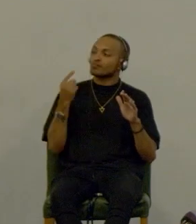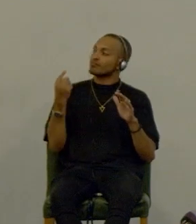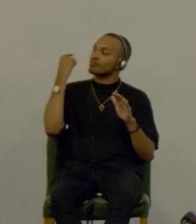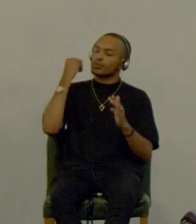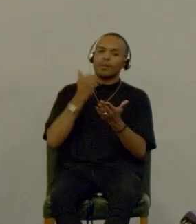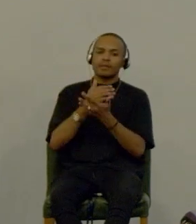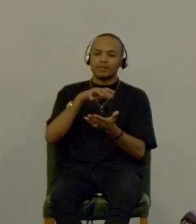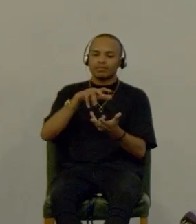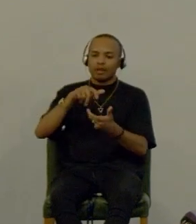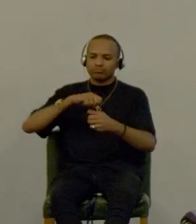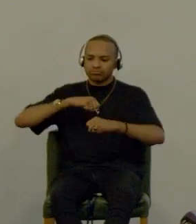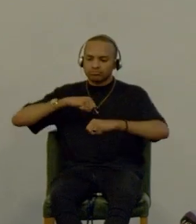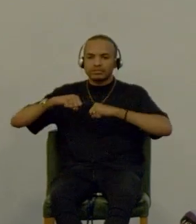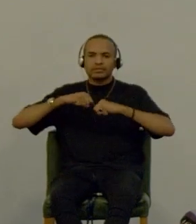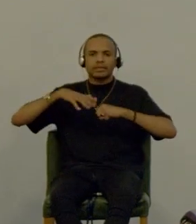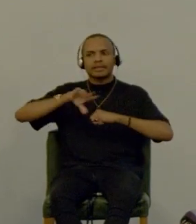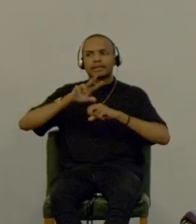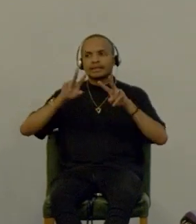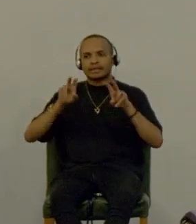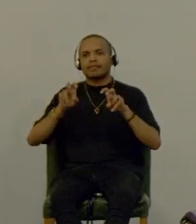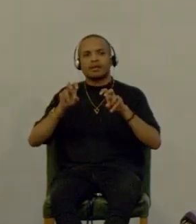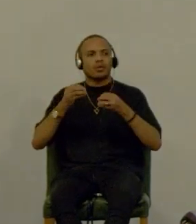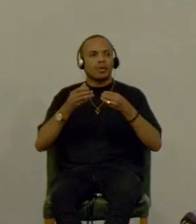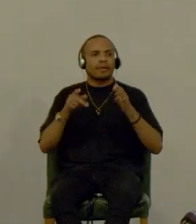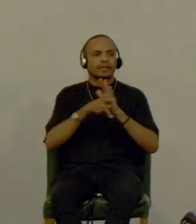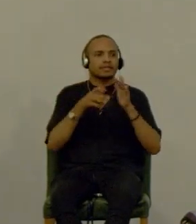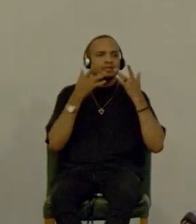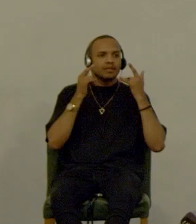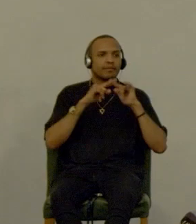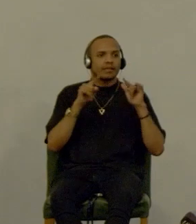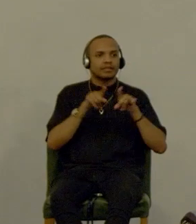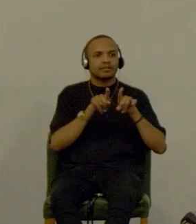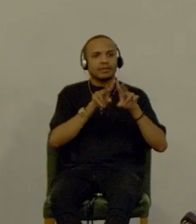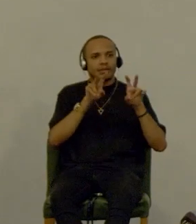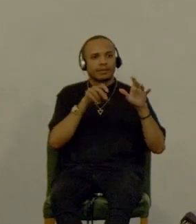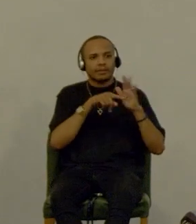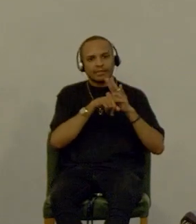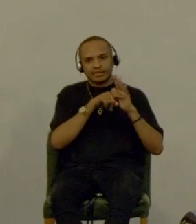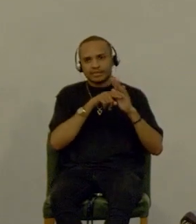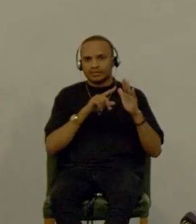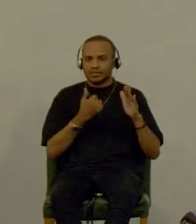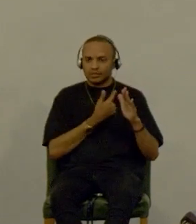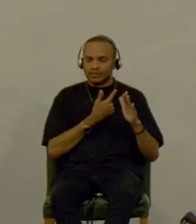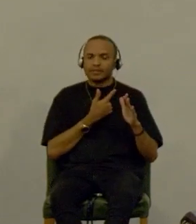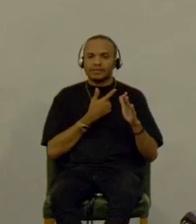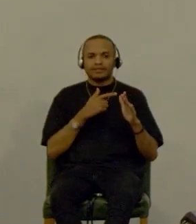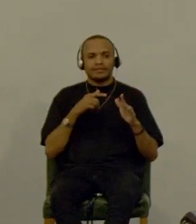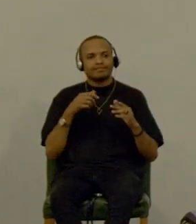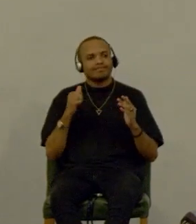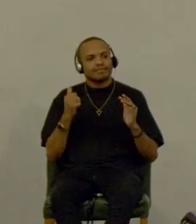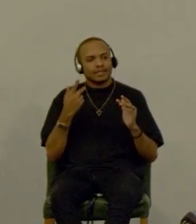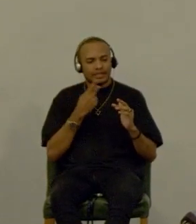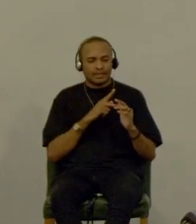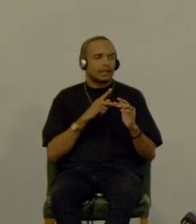aussi une question de recherche pour nous. Ça, c'est Margulis. Pour ceux qui ont vu la